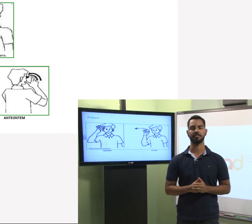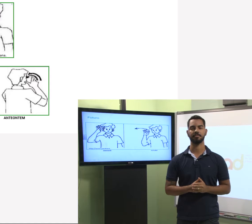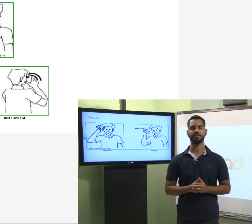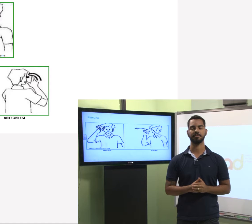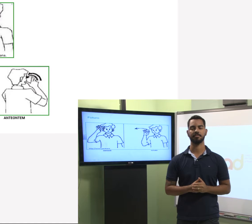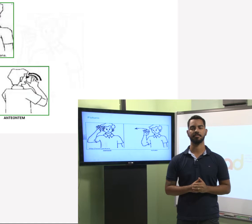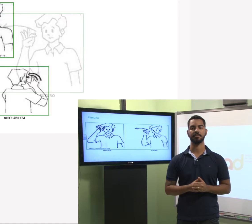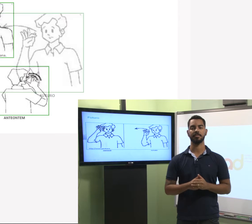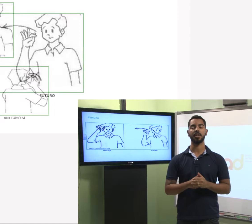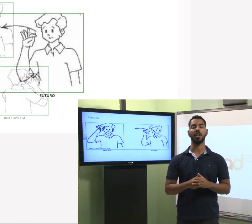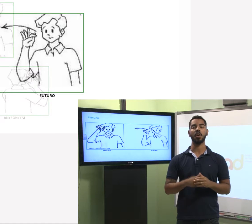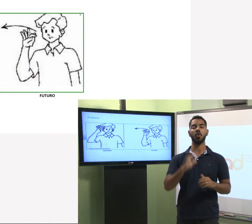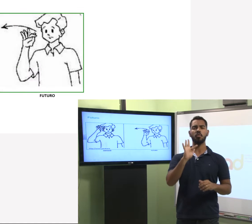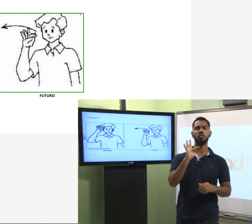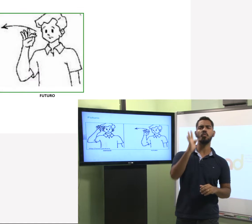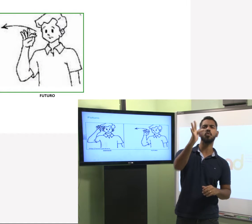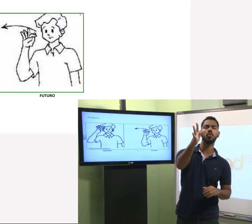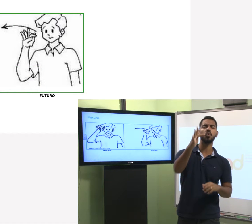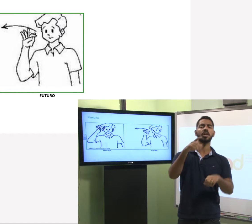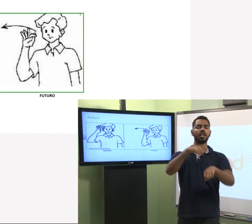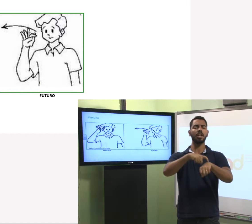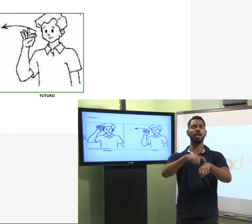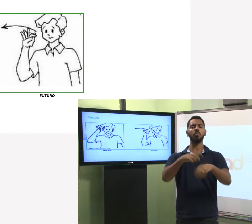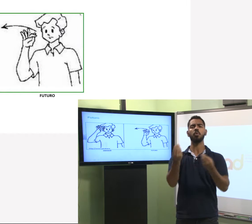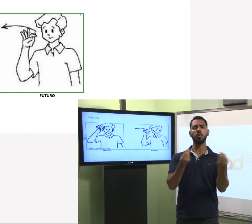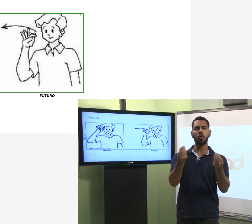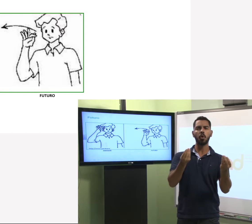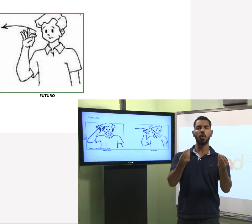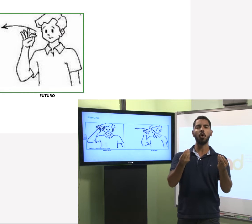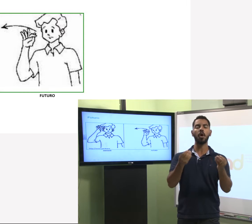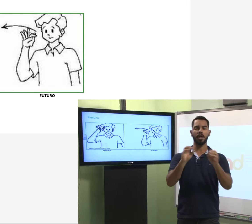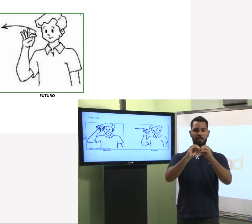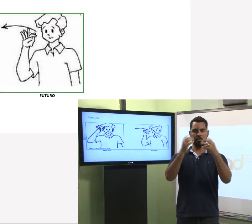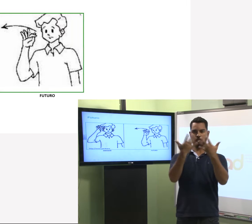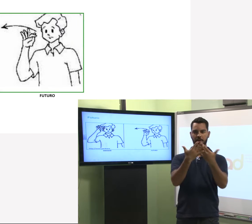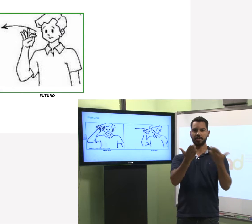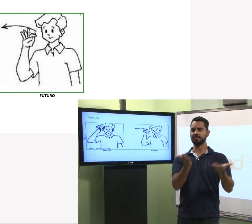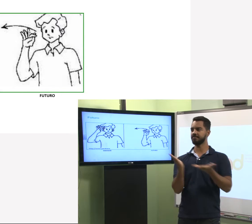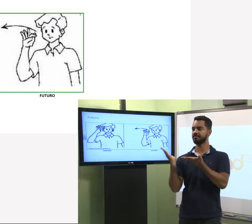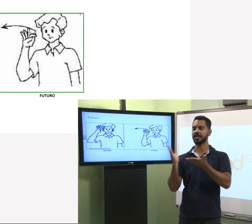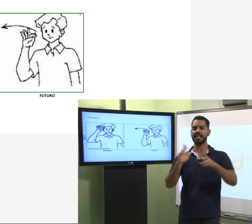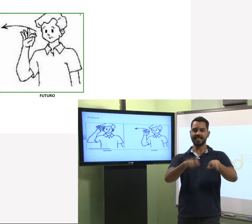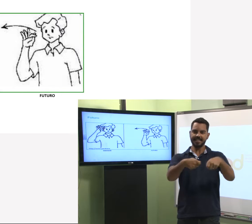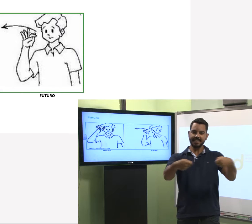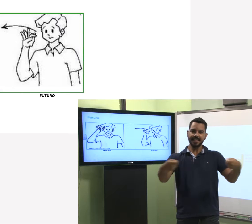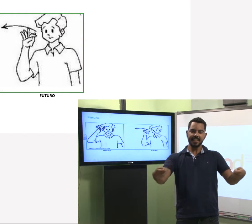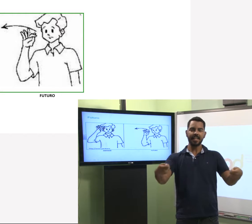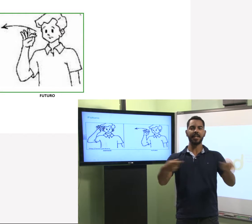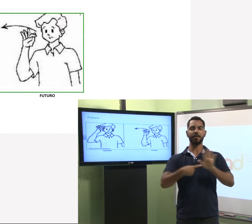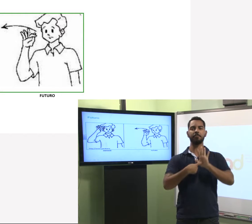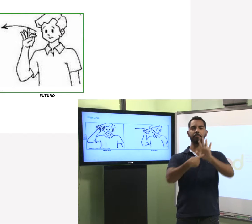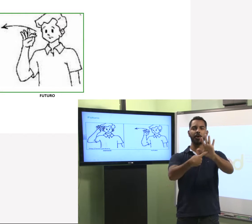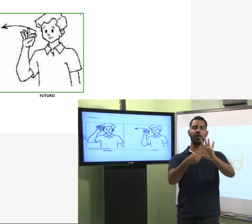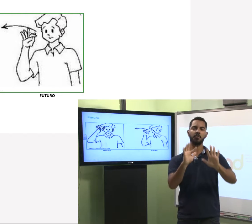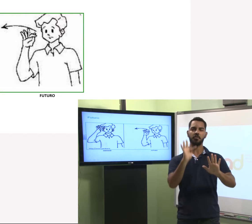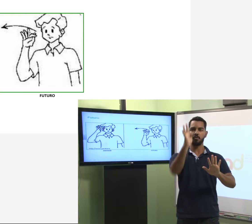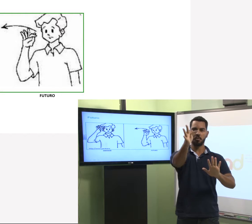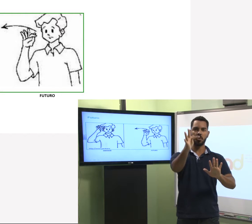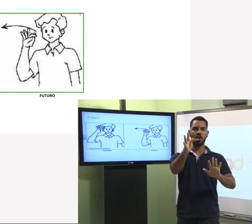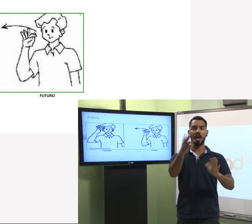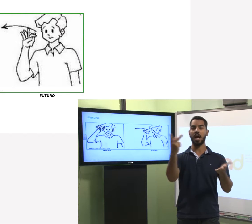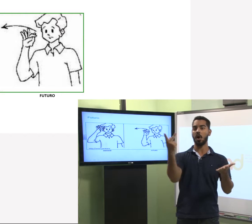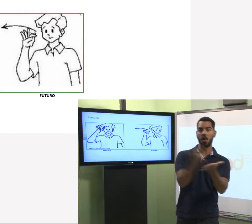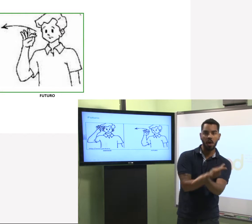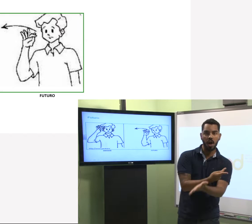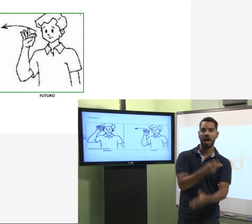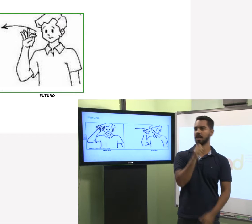E o tempo no futuro, temos a representação dos sinais que demonstram que a situação em questão reflete o futuro, ou seja, não